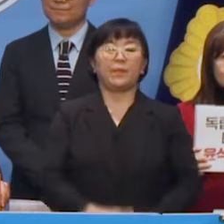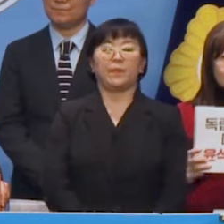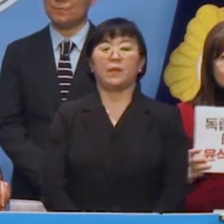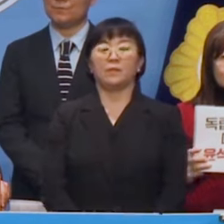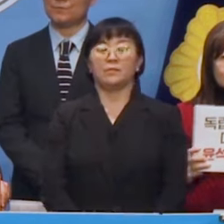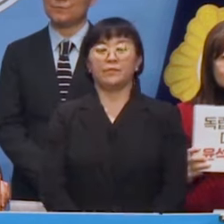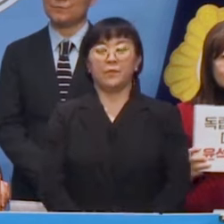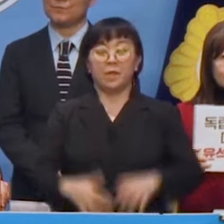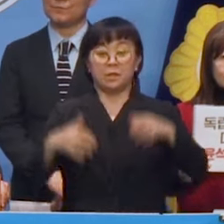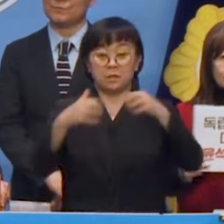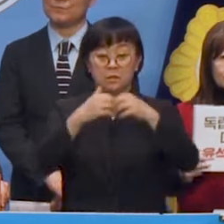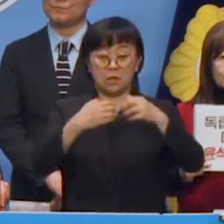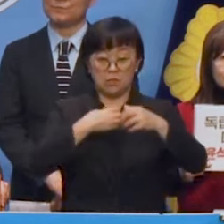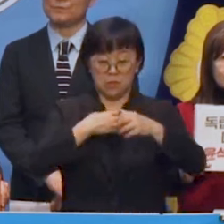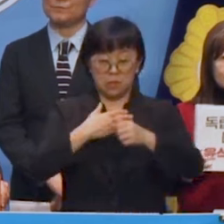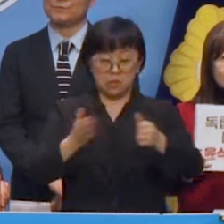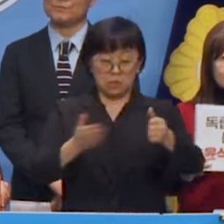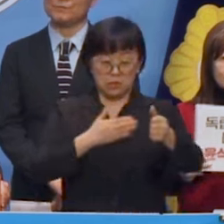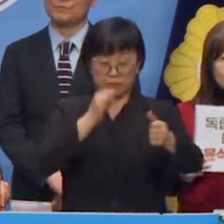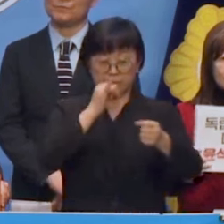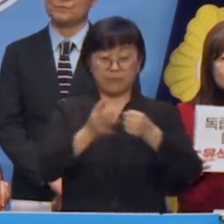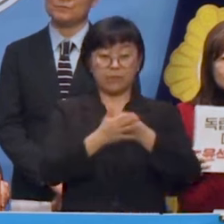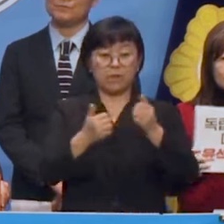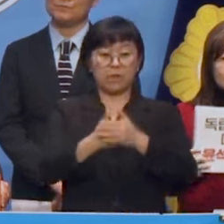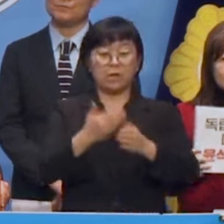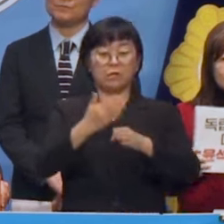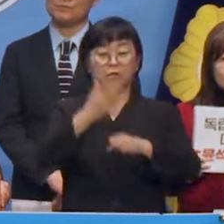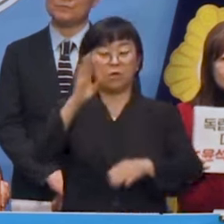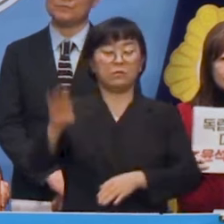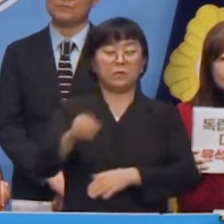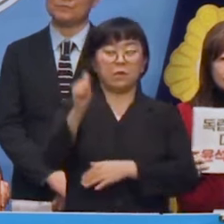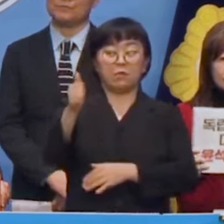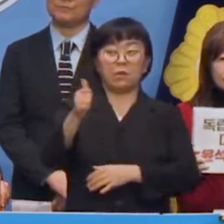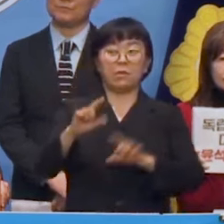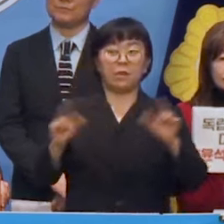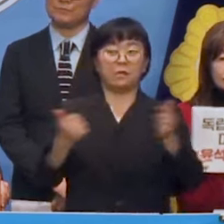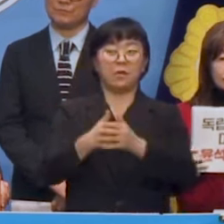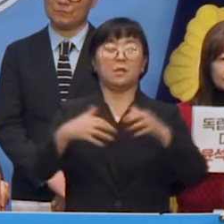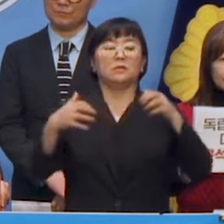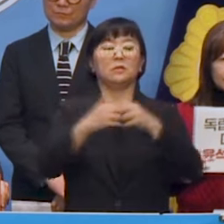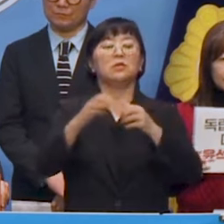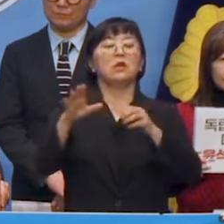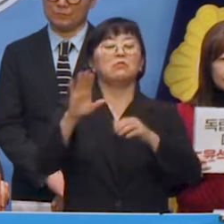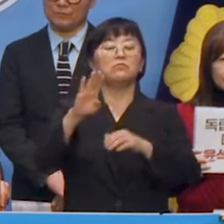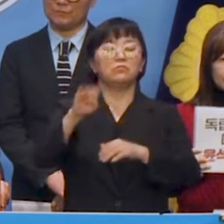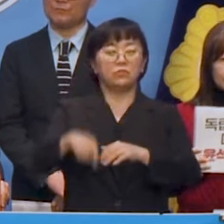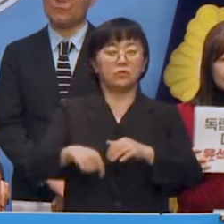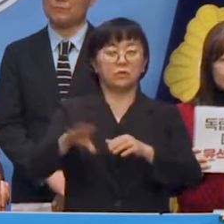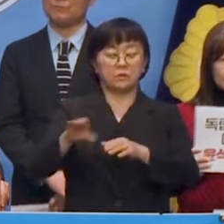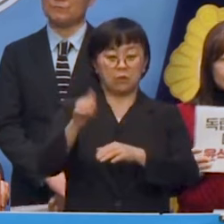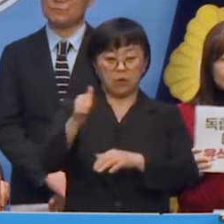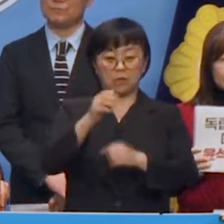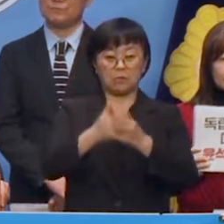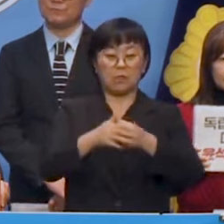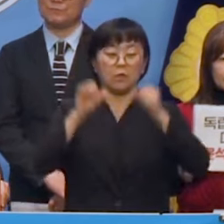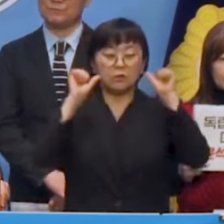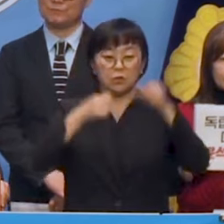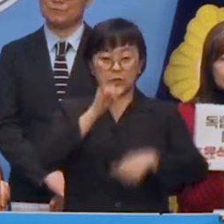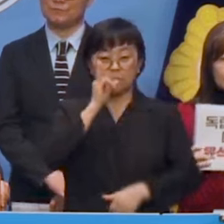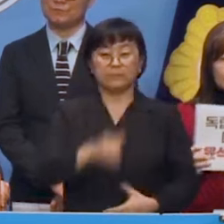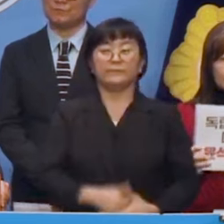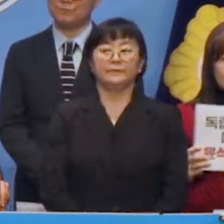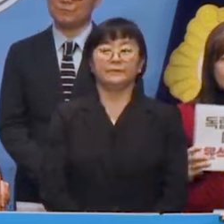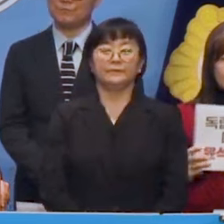섰습니다. 전쟁위기 조장에 앞장서서 통일부 장관이 아니라 전쟁부 장관을 하고 싶은 것 아니냐는 조롱의 대상이